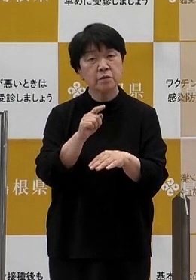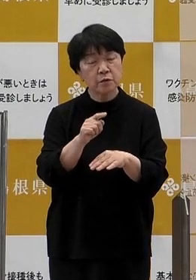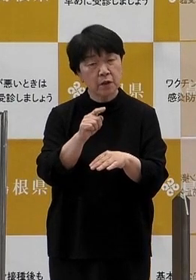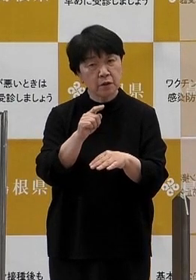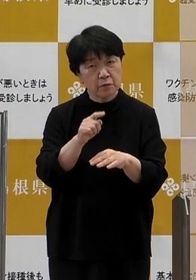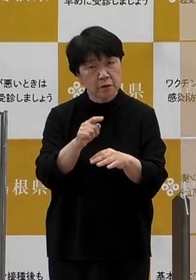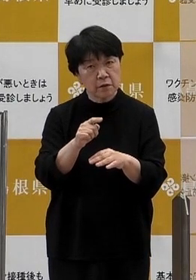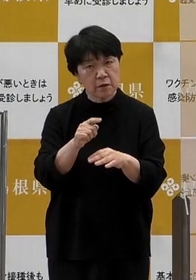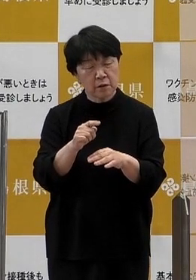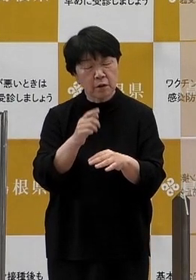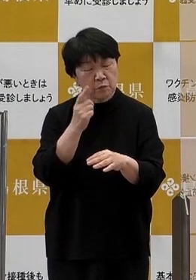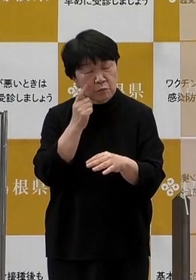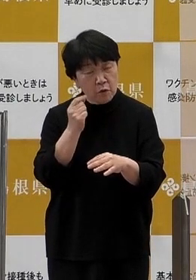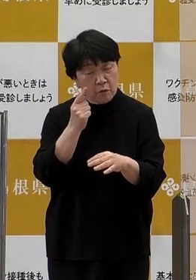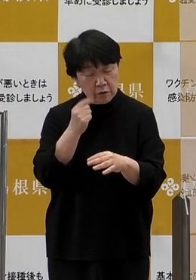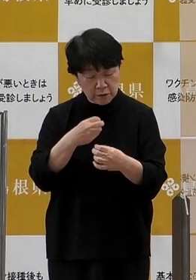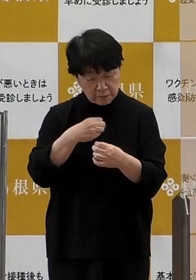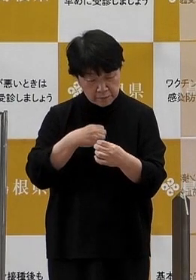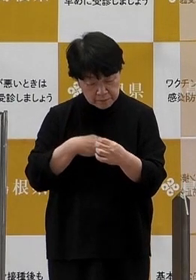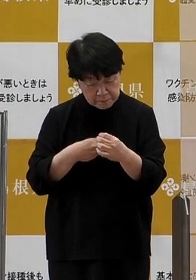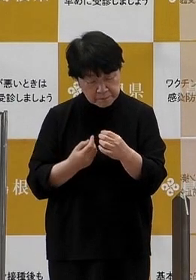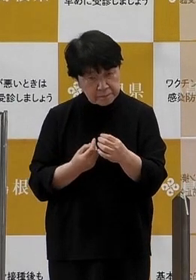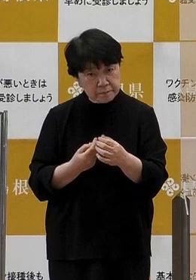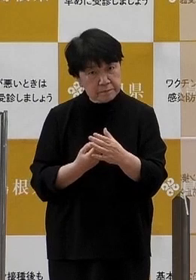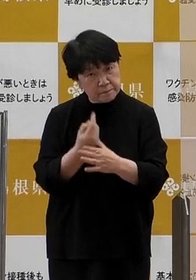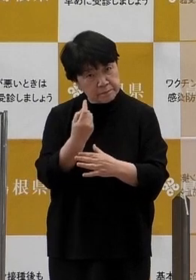する方は1週間、